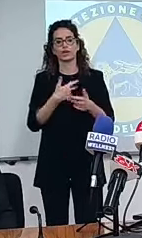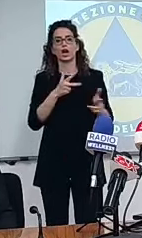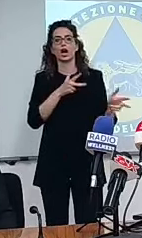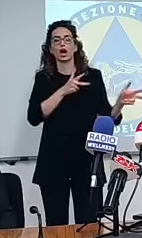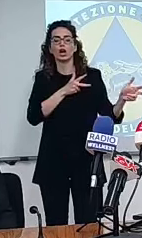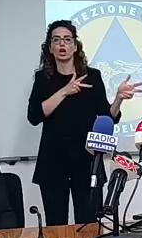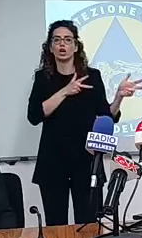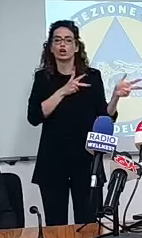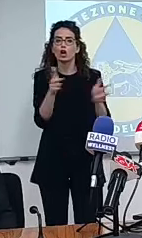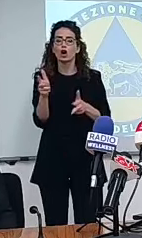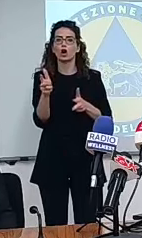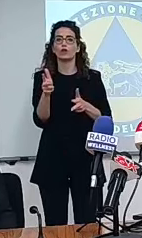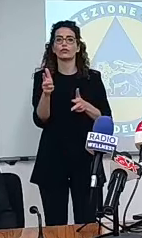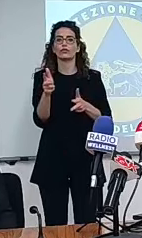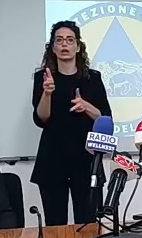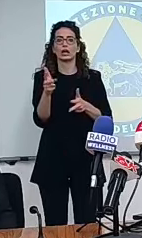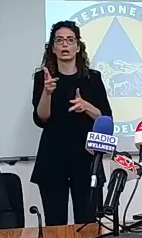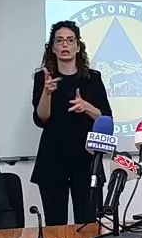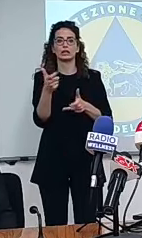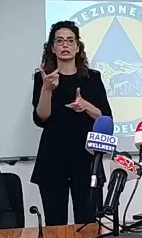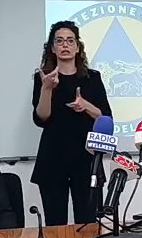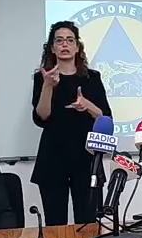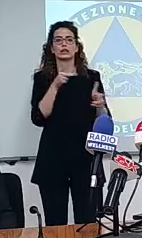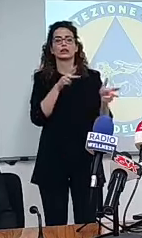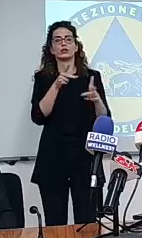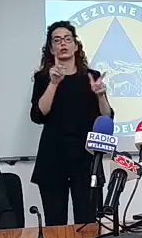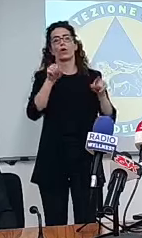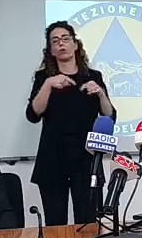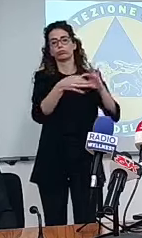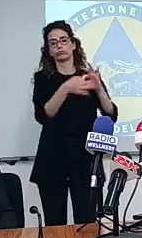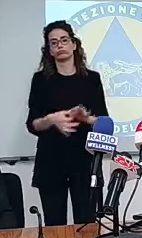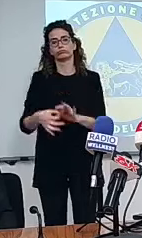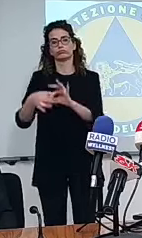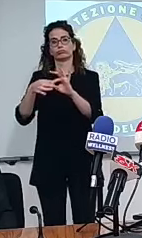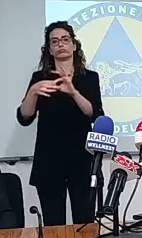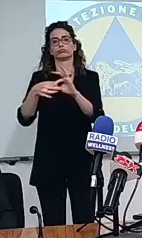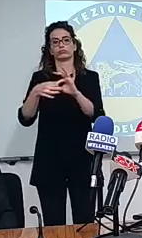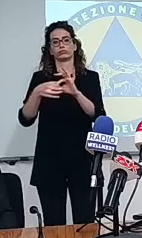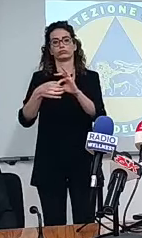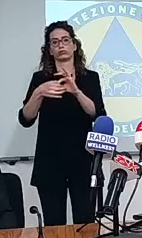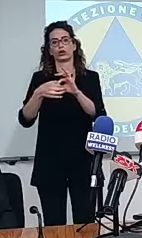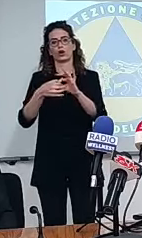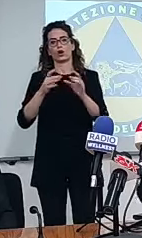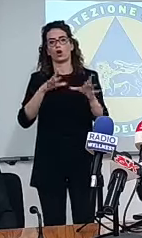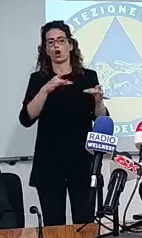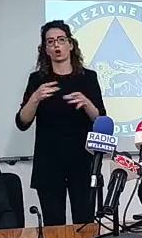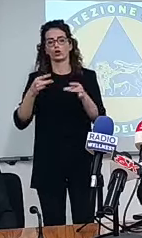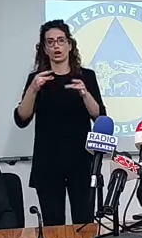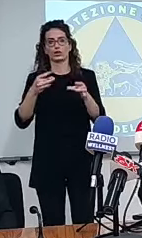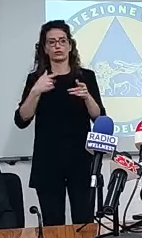ricoveri ospedalieri e in tutto quello che è la filiera, diciamo, del contagio.